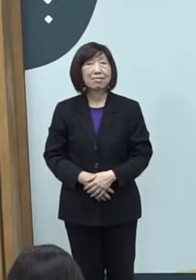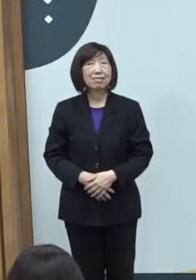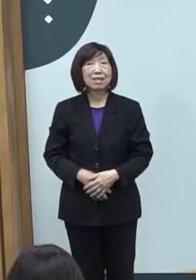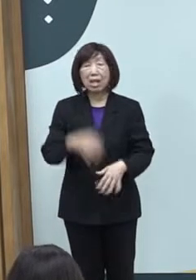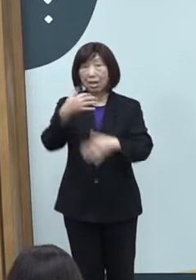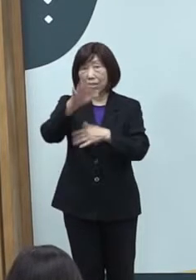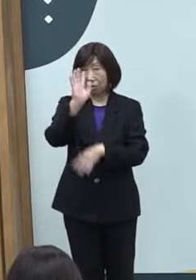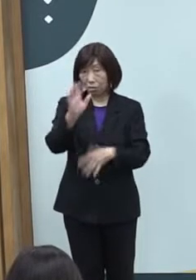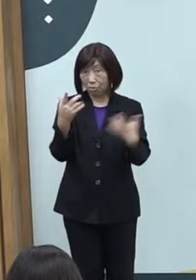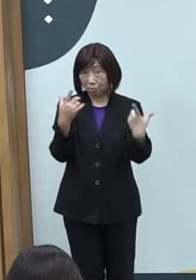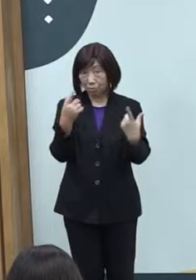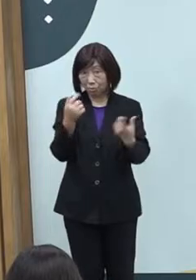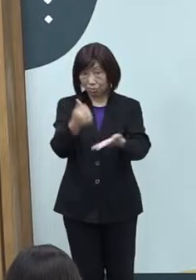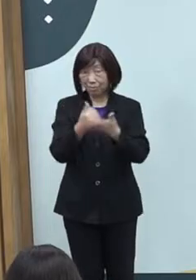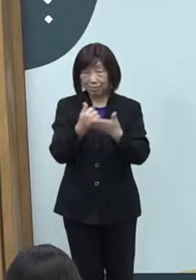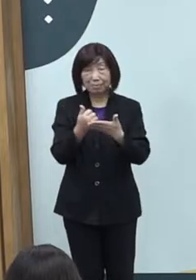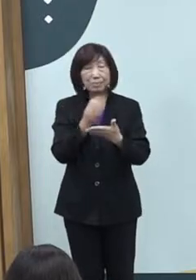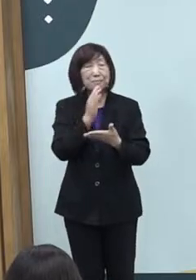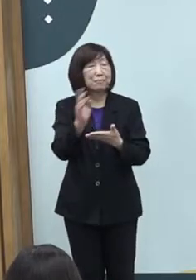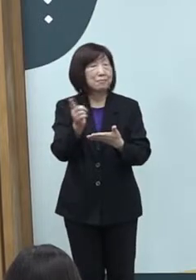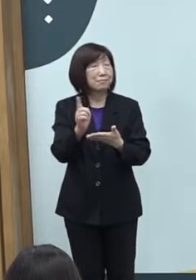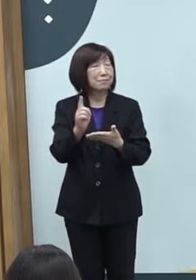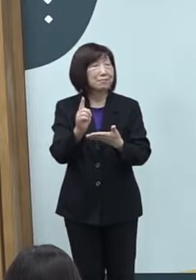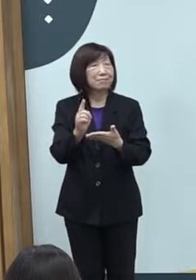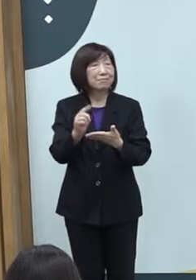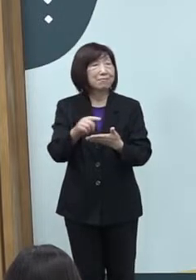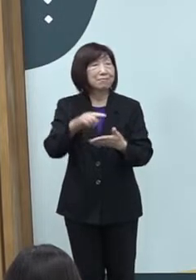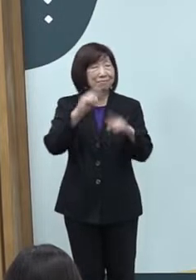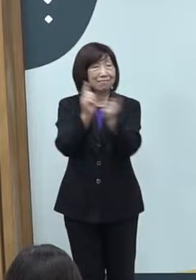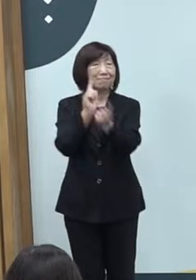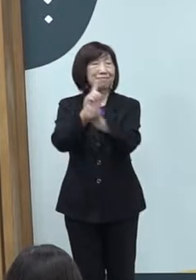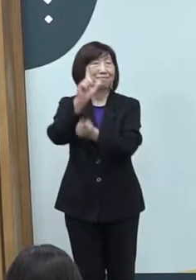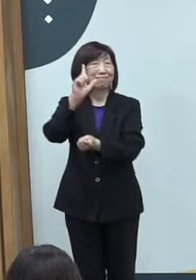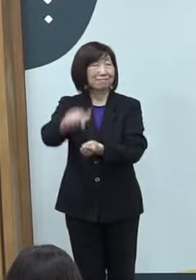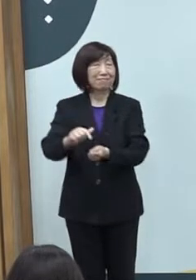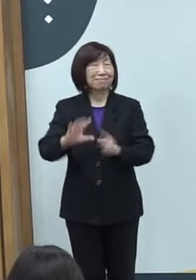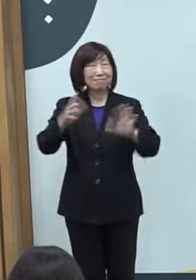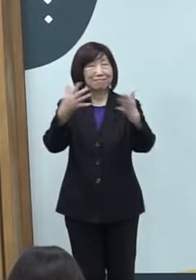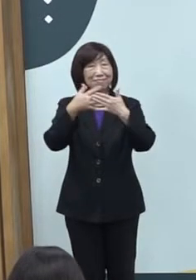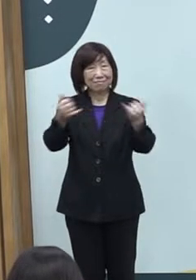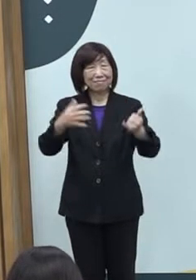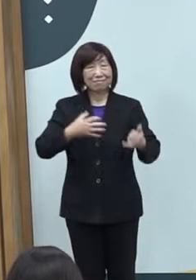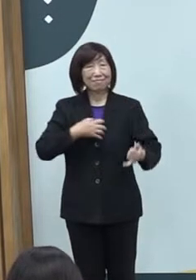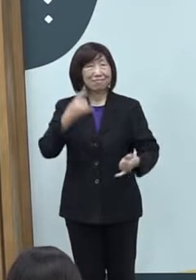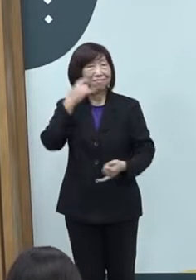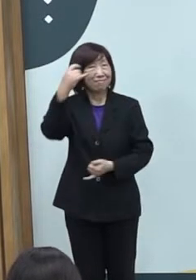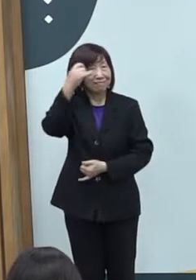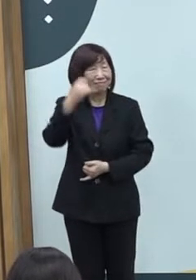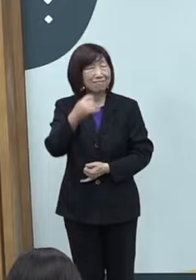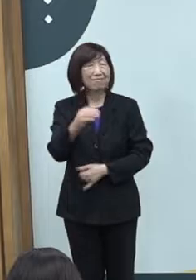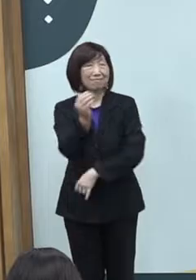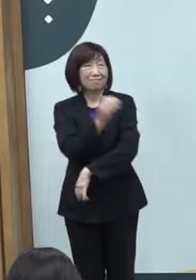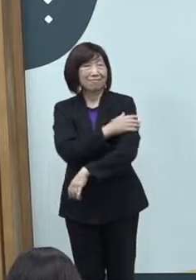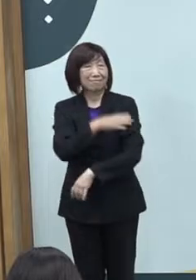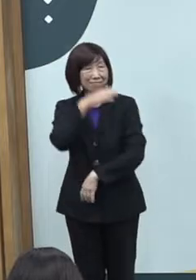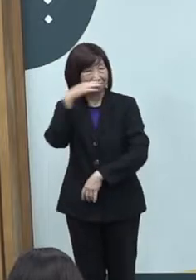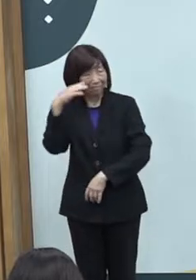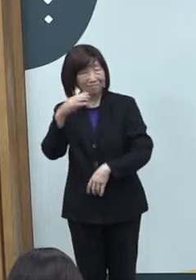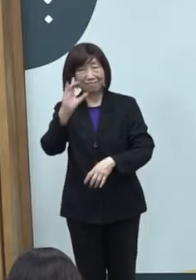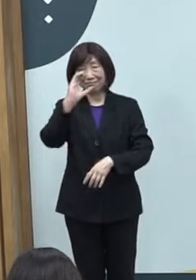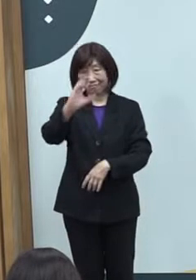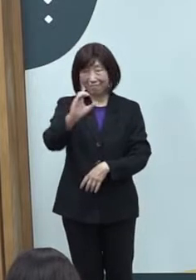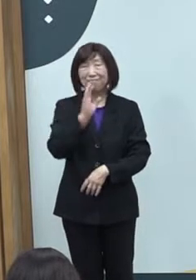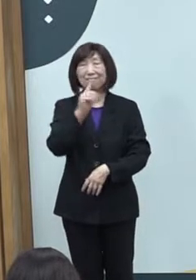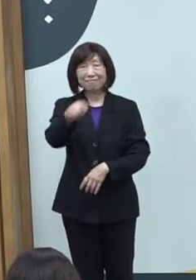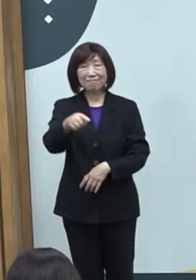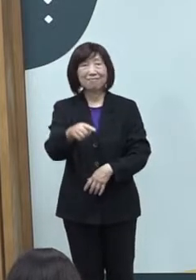特别同样的邀请到的就是大家非常熟悉的国民阿嬷，就是陈淑芳、淑芳阿姨来担任我们的宣导大使。